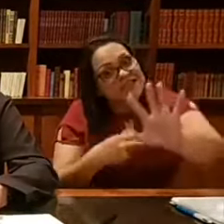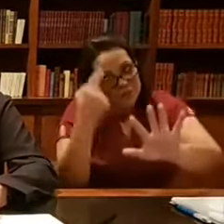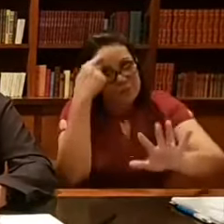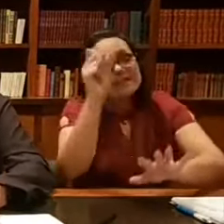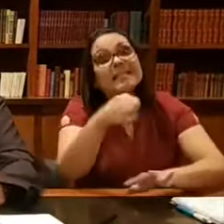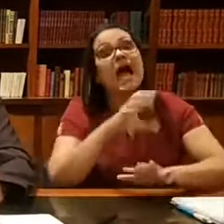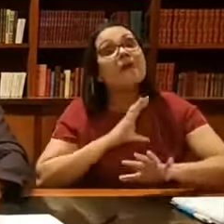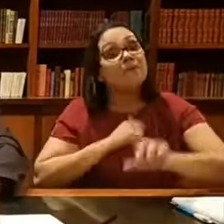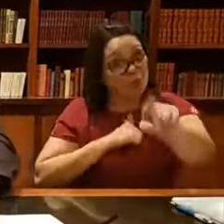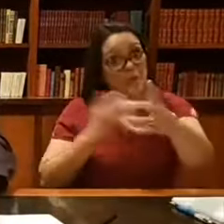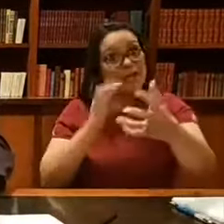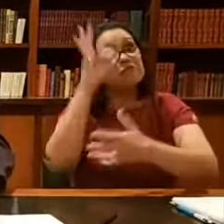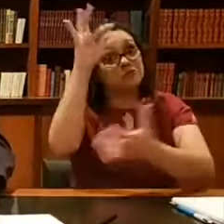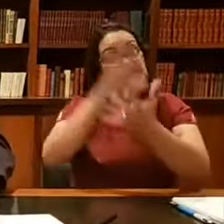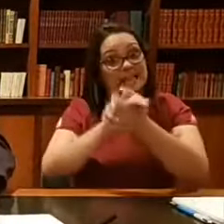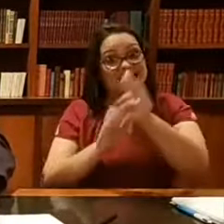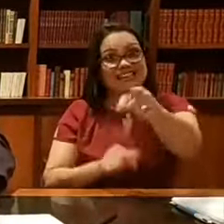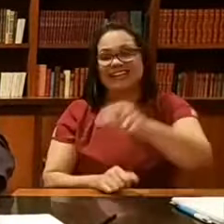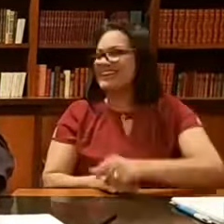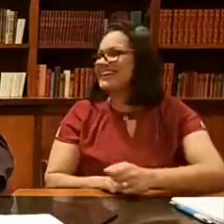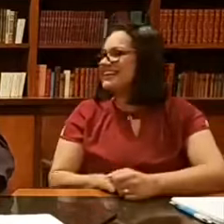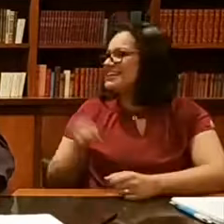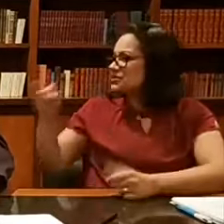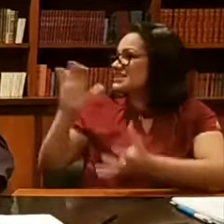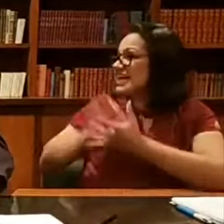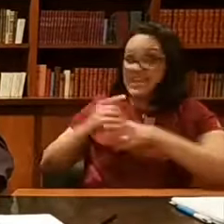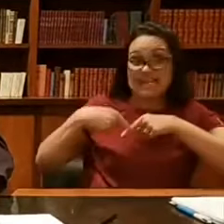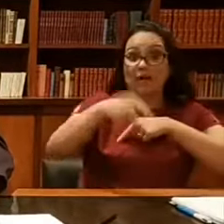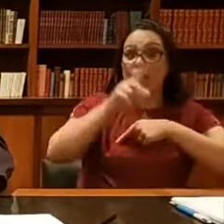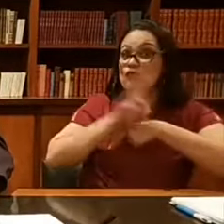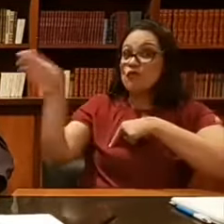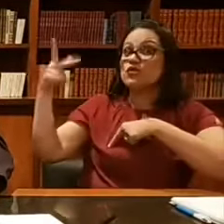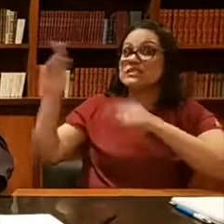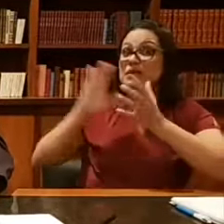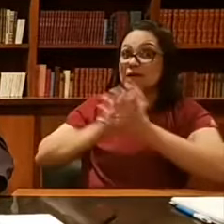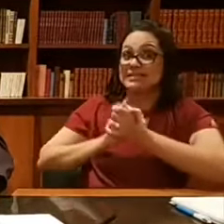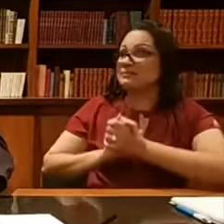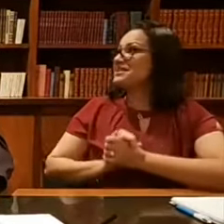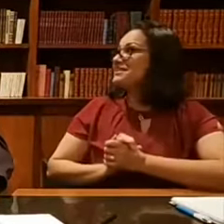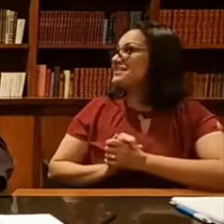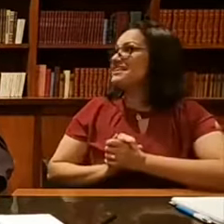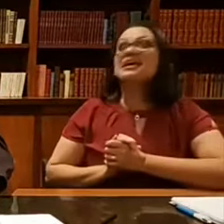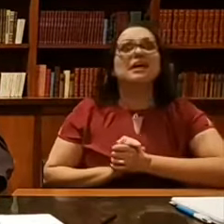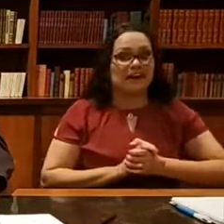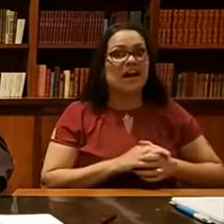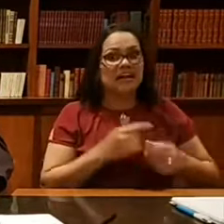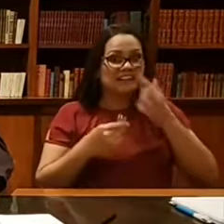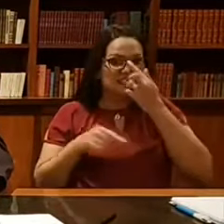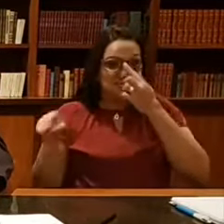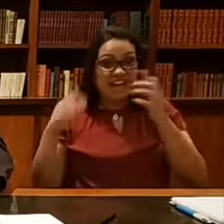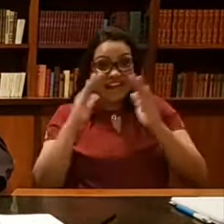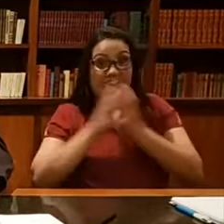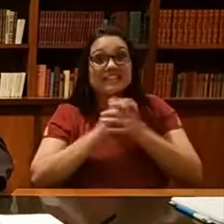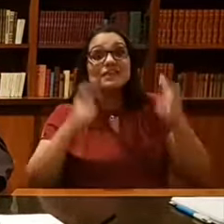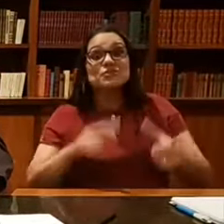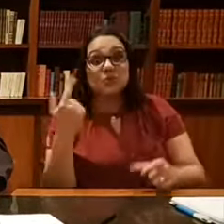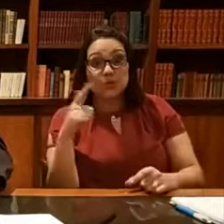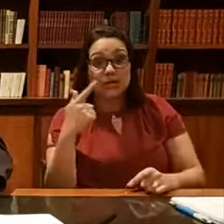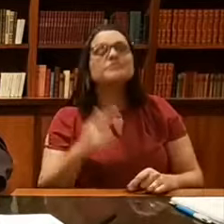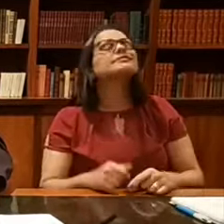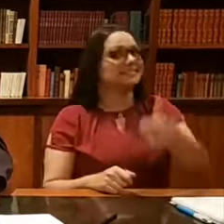pensando, amor, tô pensando em casar. Ó, se tu casar esse ano, eu vou no teu casamento, hein? Valeu? Só vai? Então. Vai ser aqui em Goiás? Que lugar que vai ser? Vai